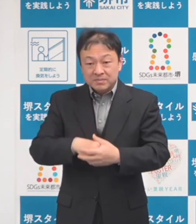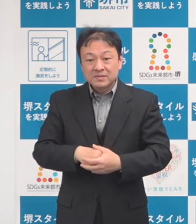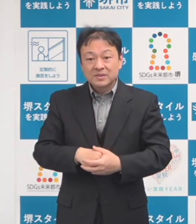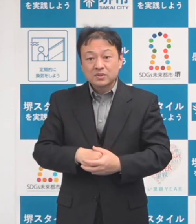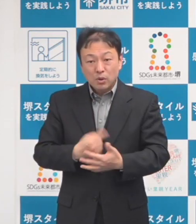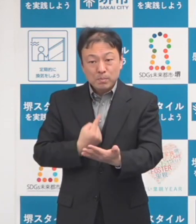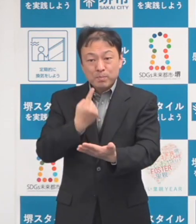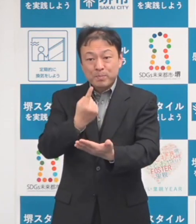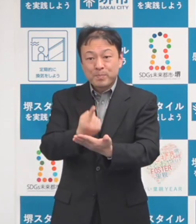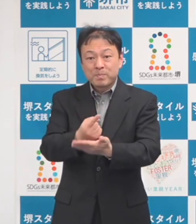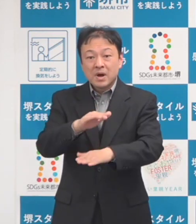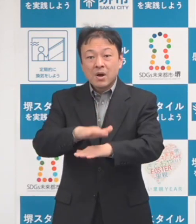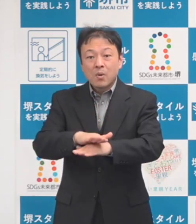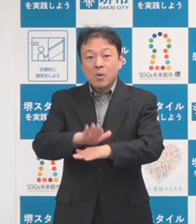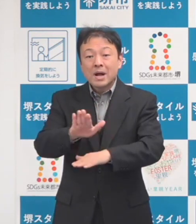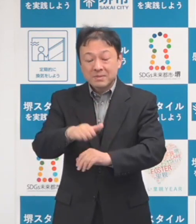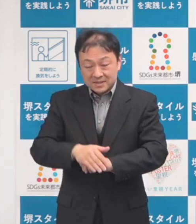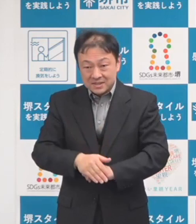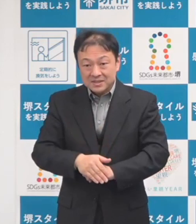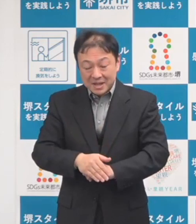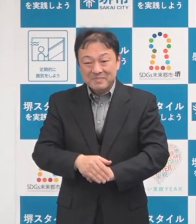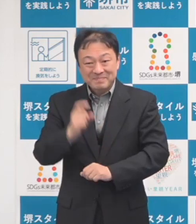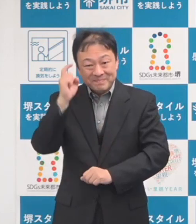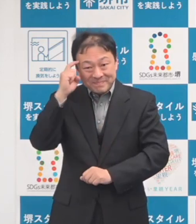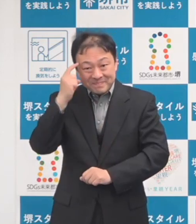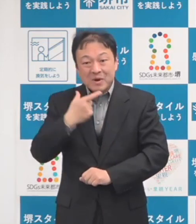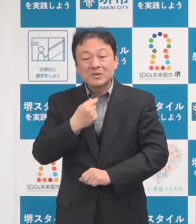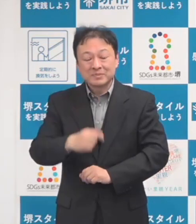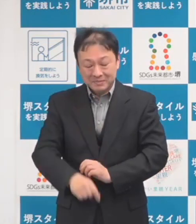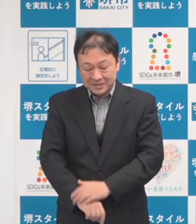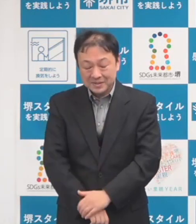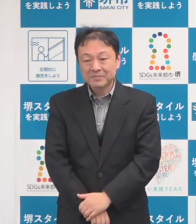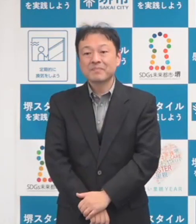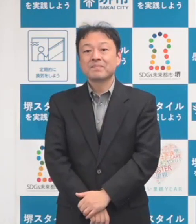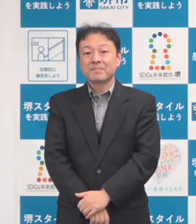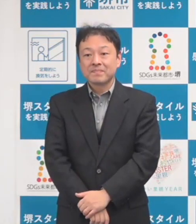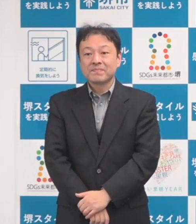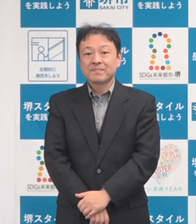載をされておりますので、ぜひご検討いただきたいと考えています。